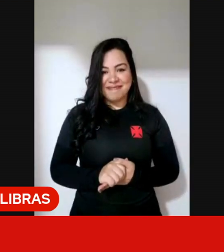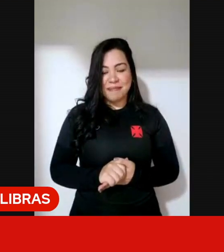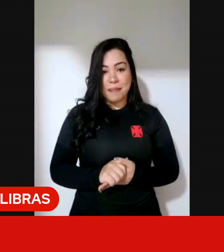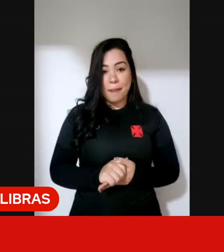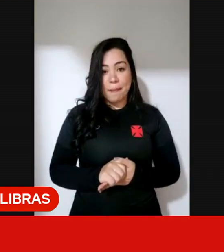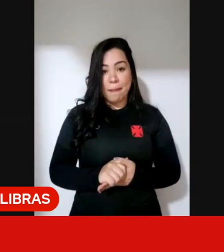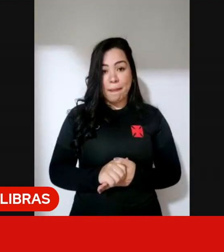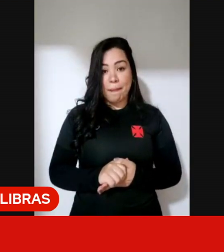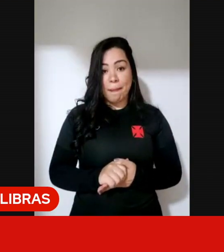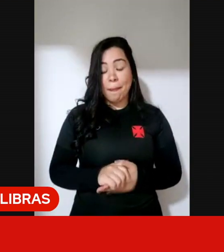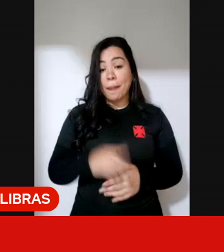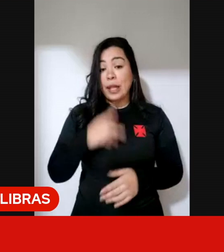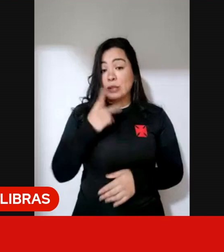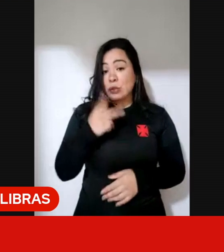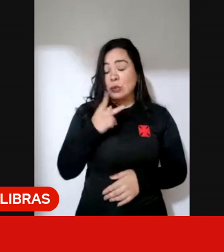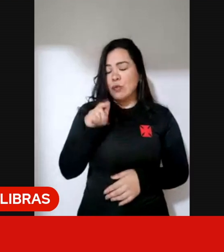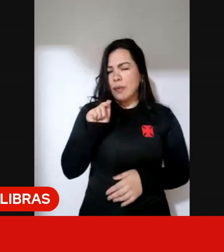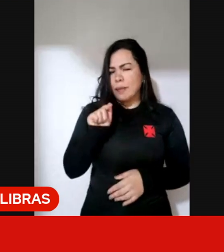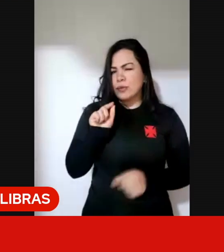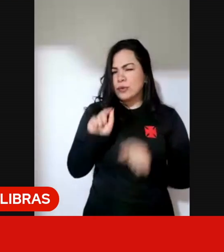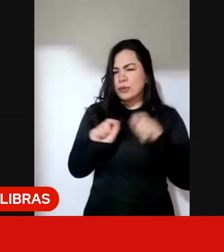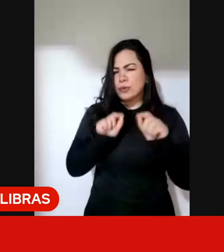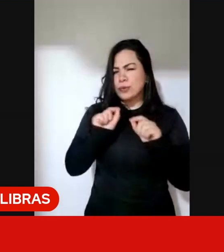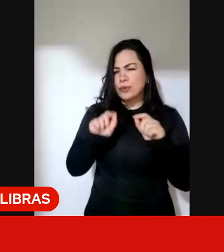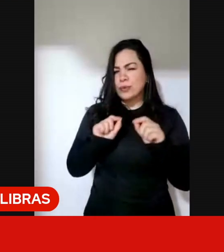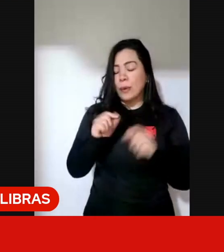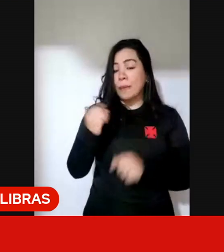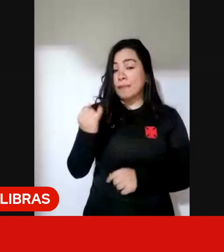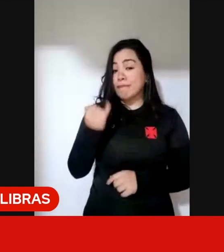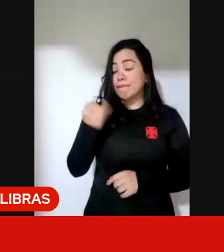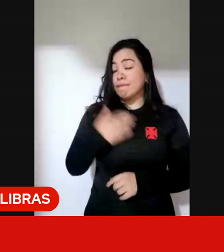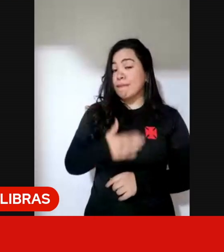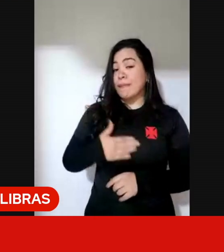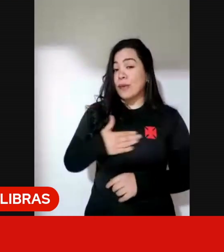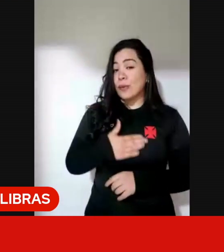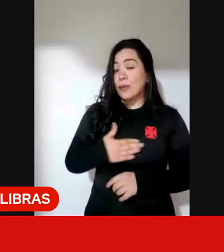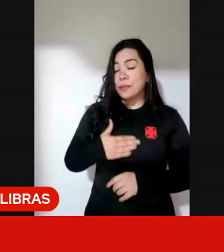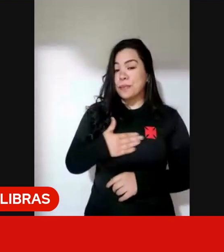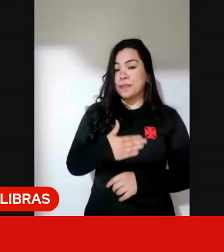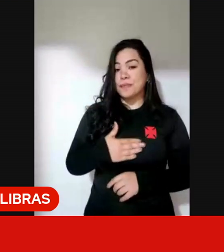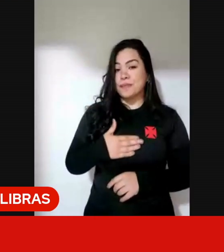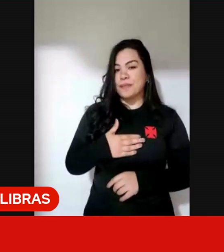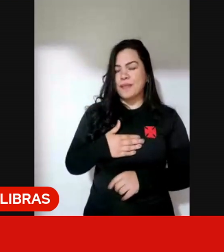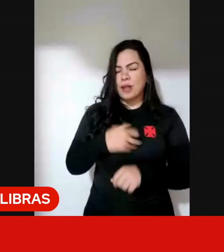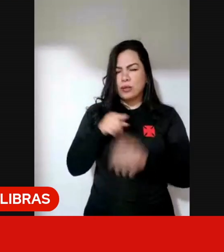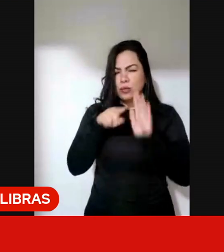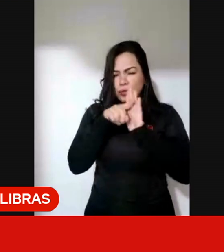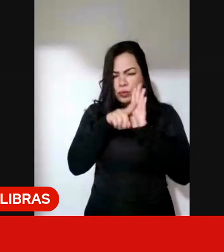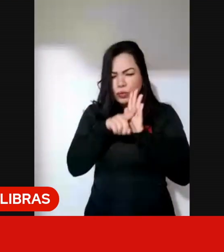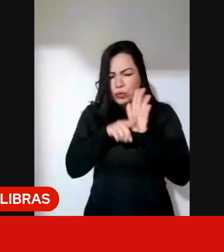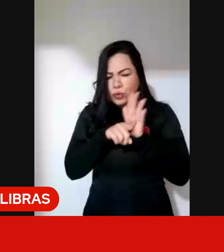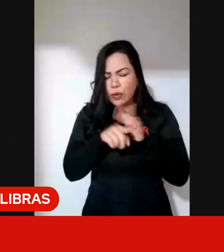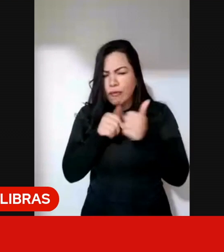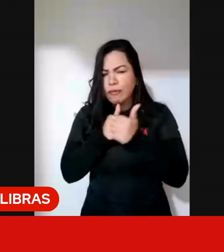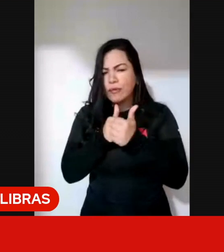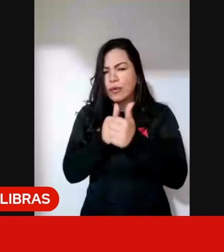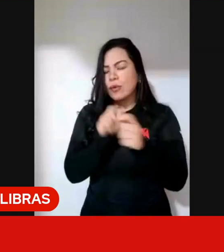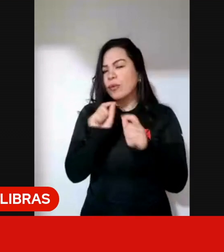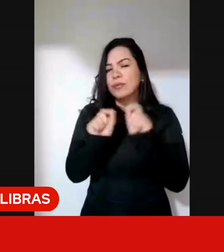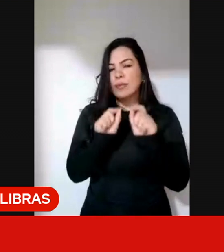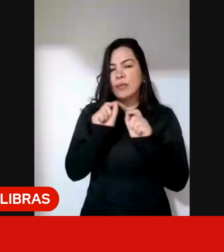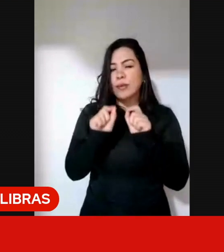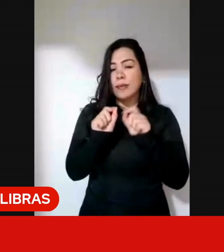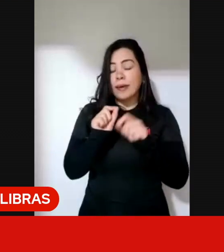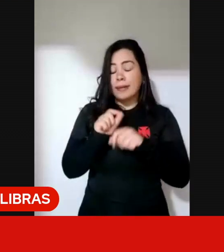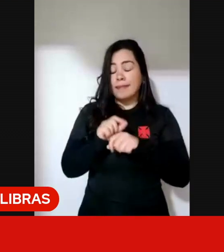Vou te falar que também uma coisa que eu gosto bastante de acompanhar, e isso para mim não tem tanto